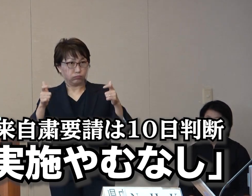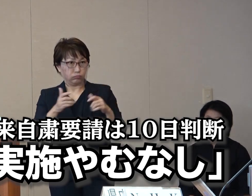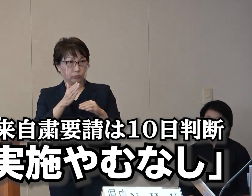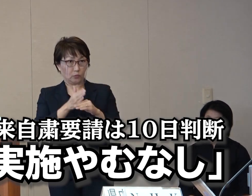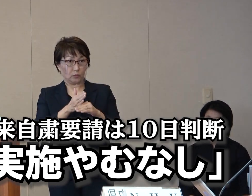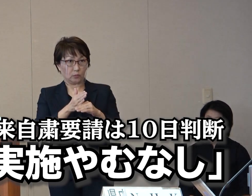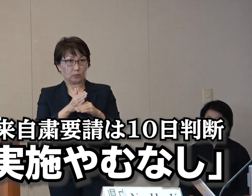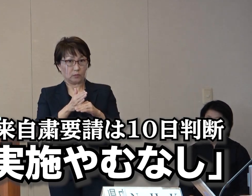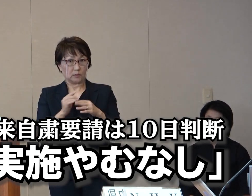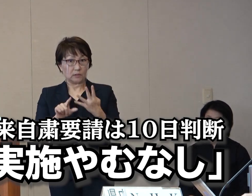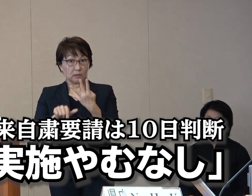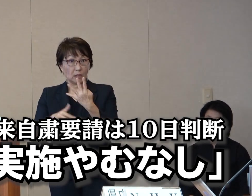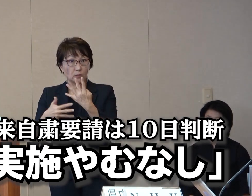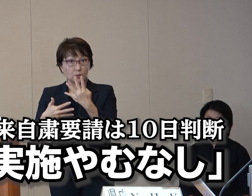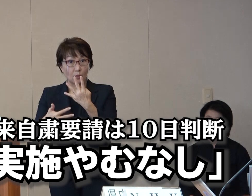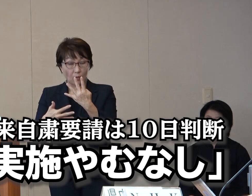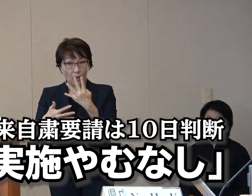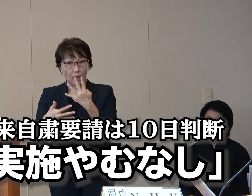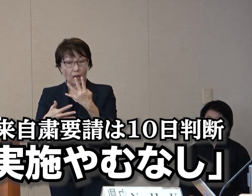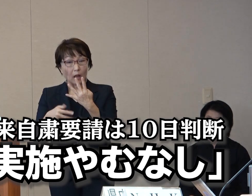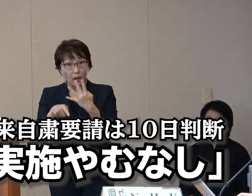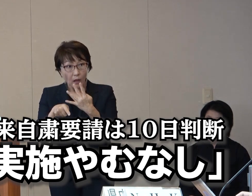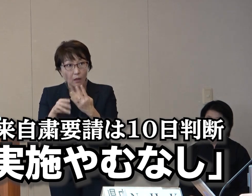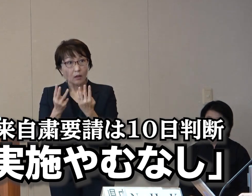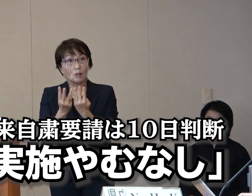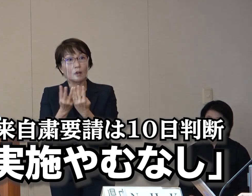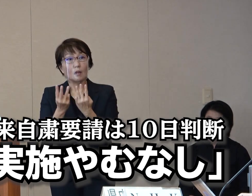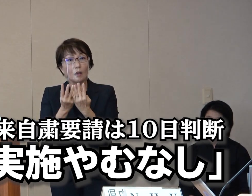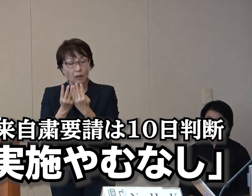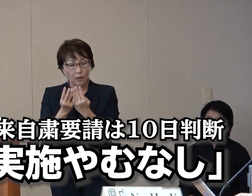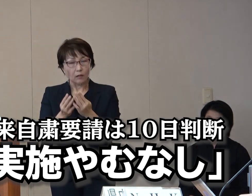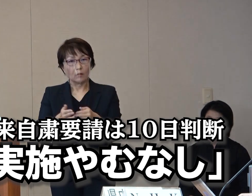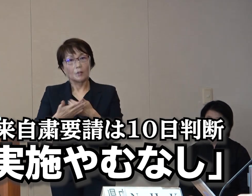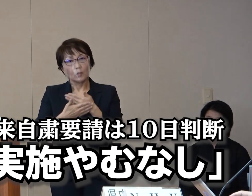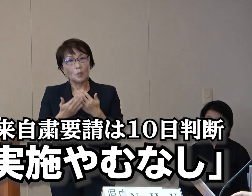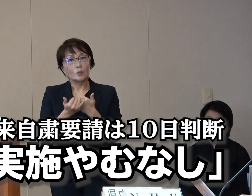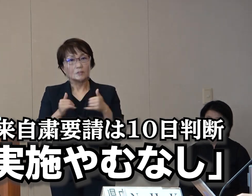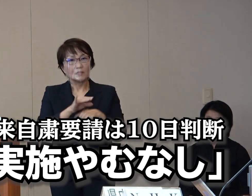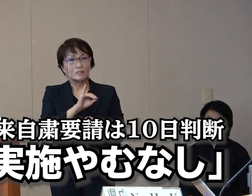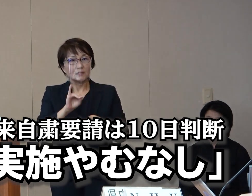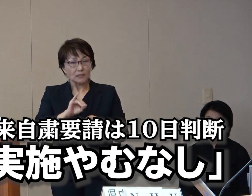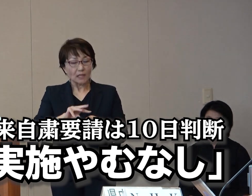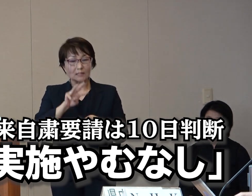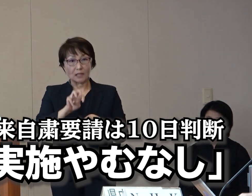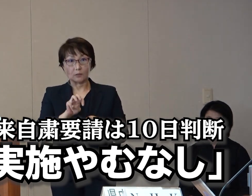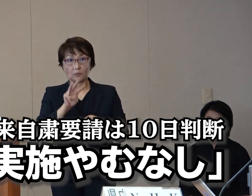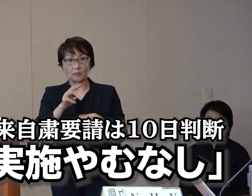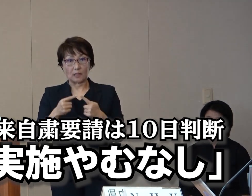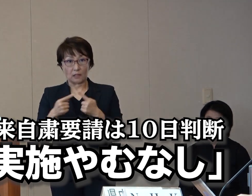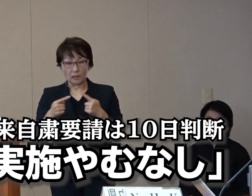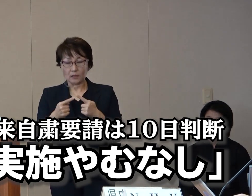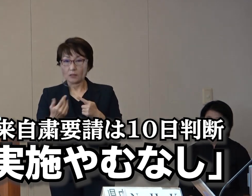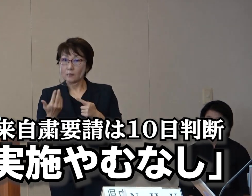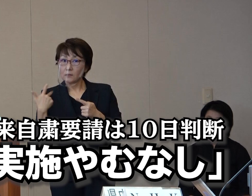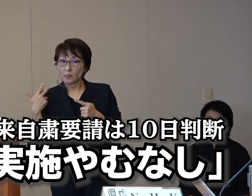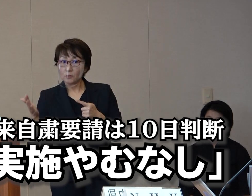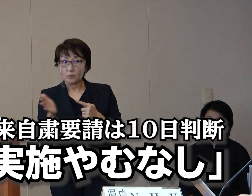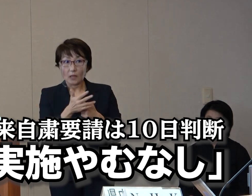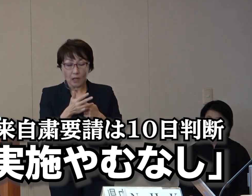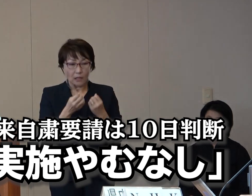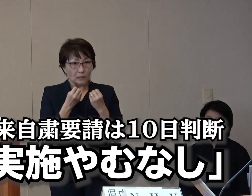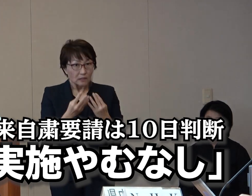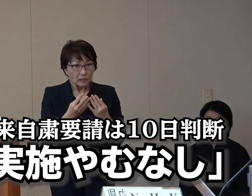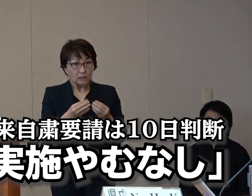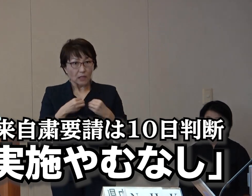ています4月様が受け手に分けるヨーヨー者数は1年33 u給金週間あたりの